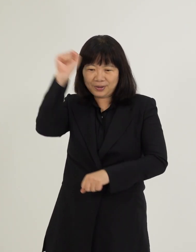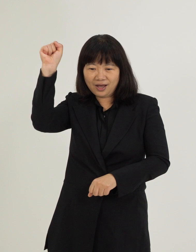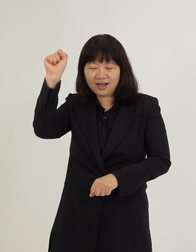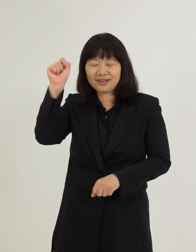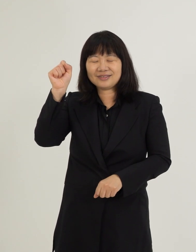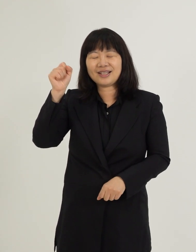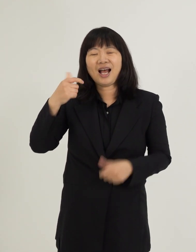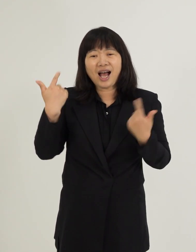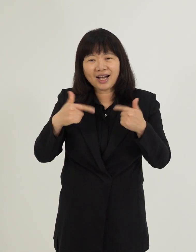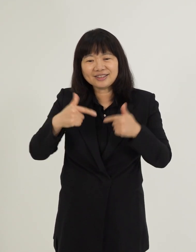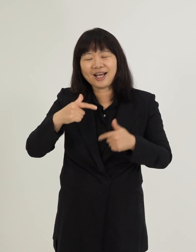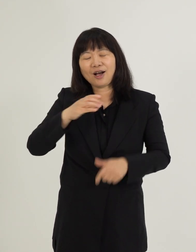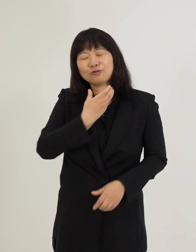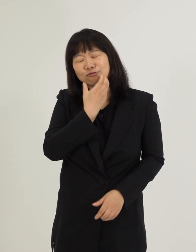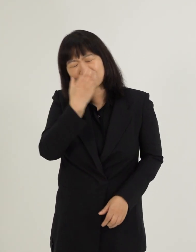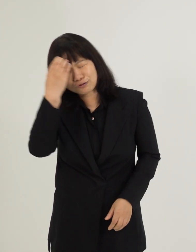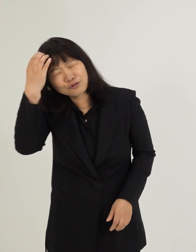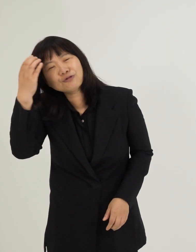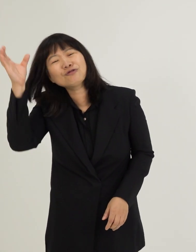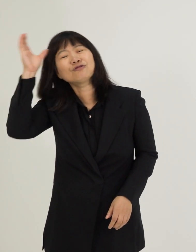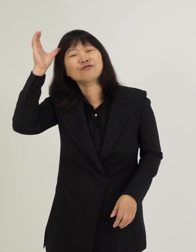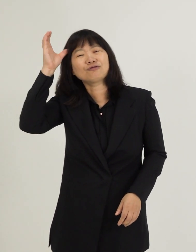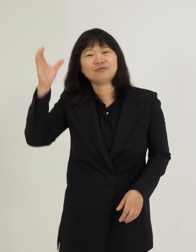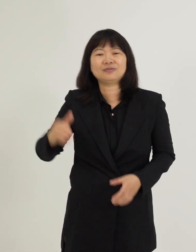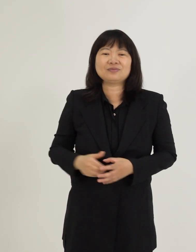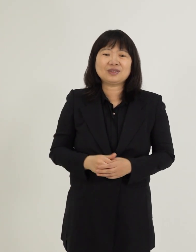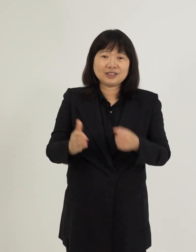꿈이에요. 그게 무슨 짓을 하냐면